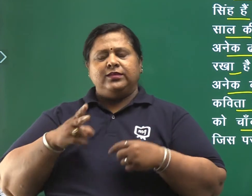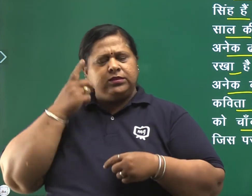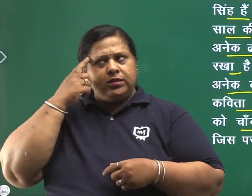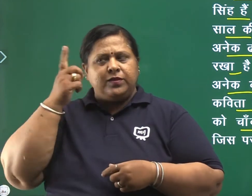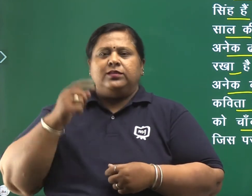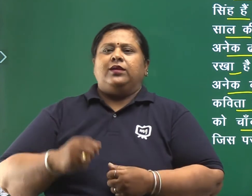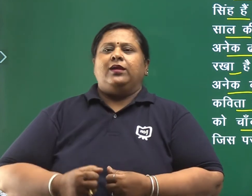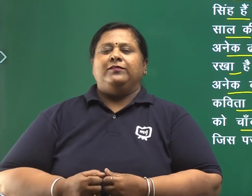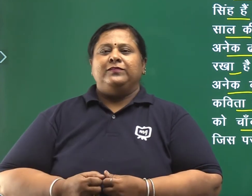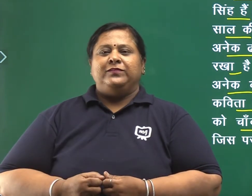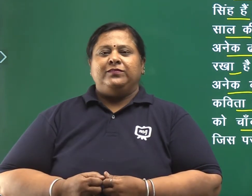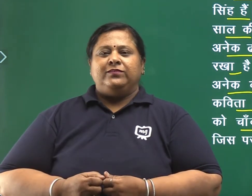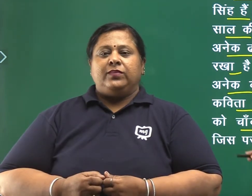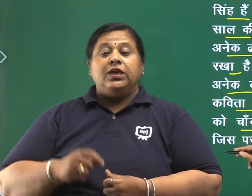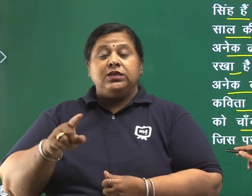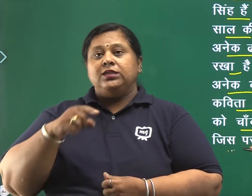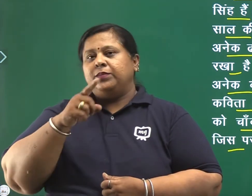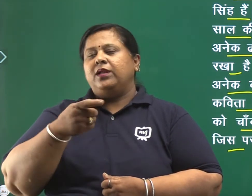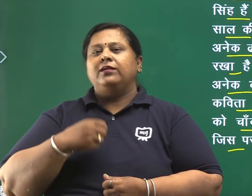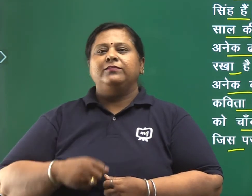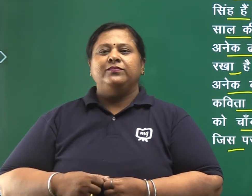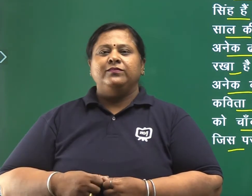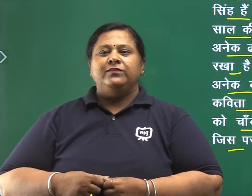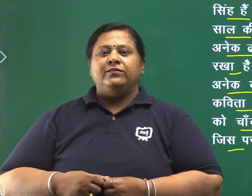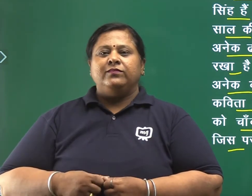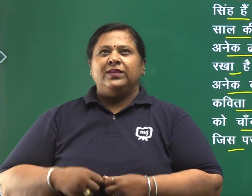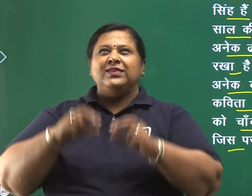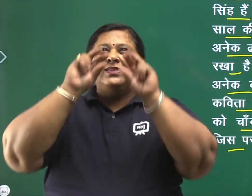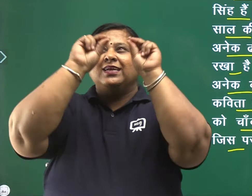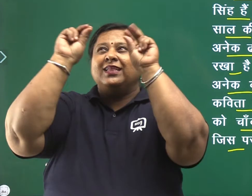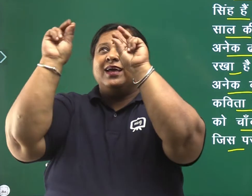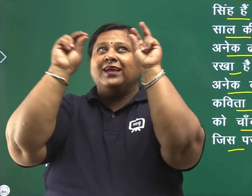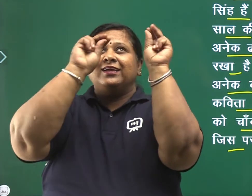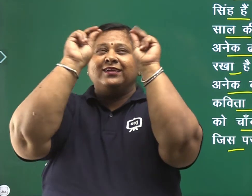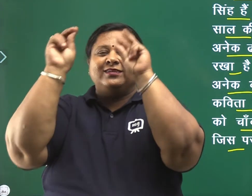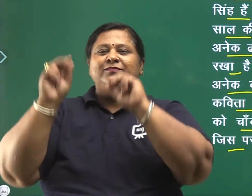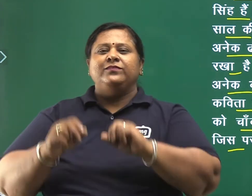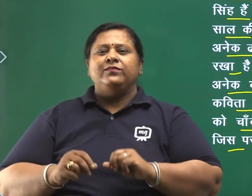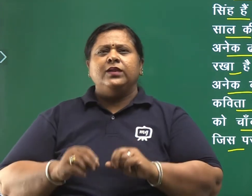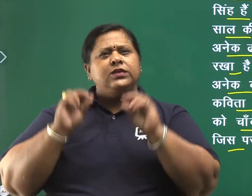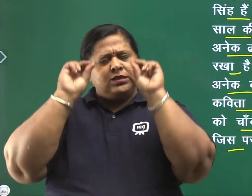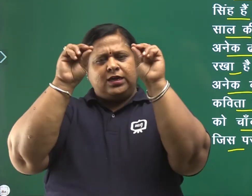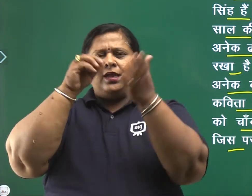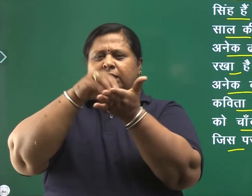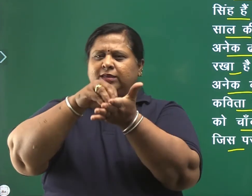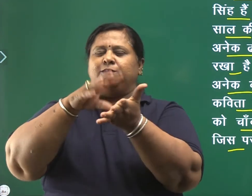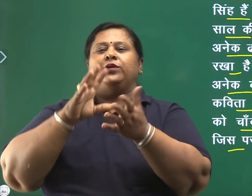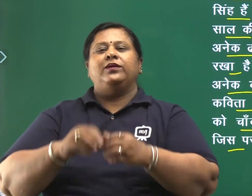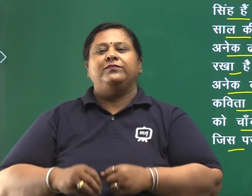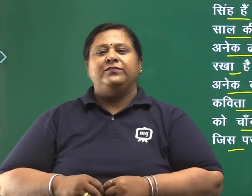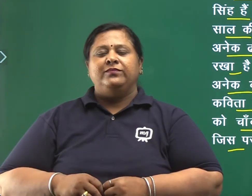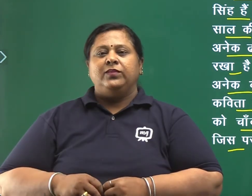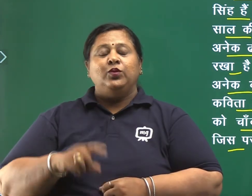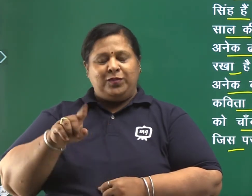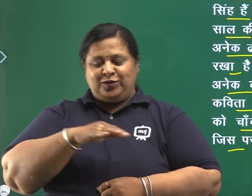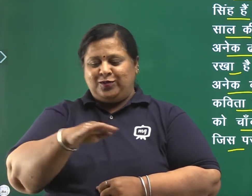समझती है, जिस पर सितारे जड़े हैं।